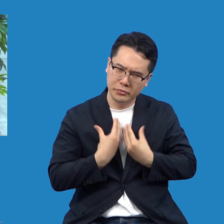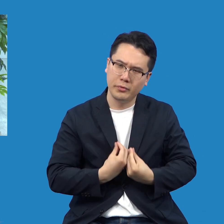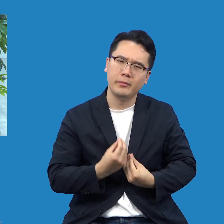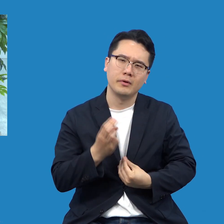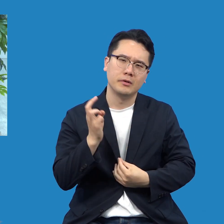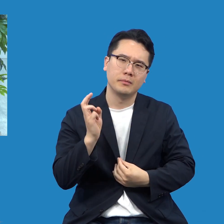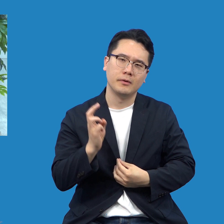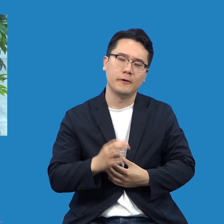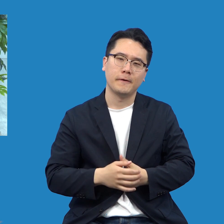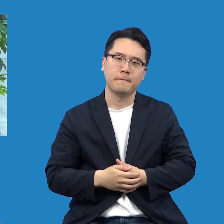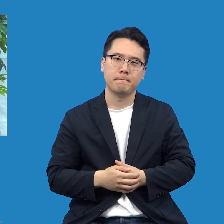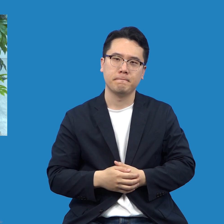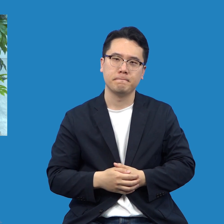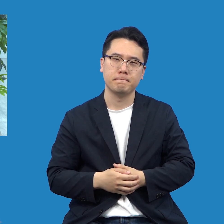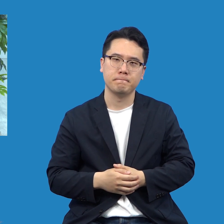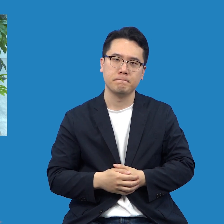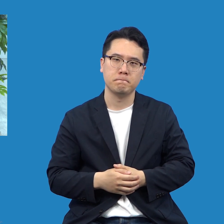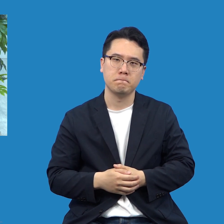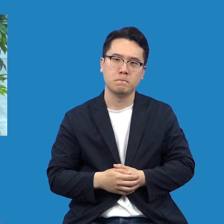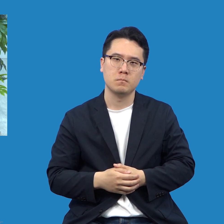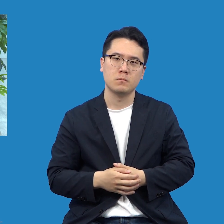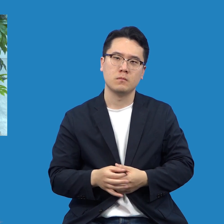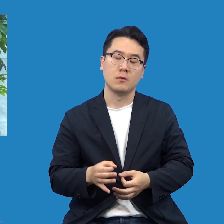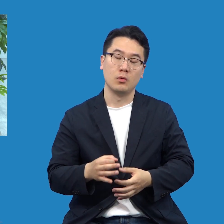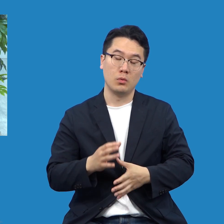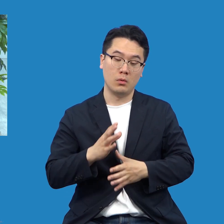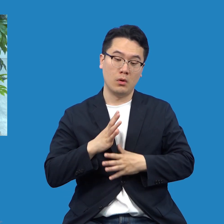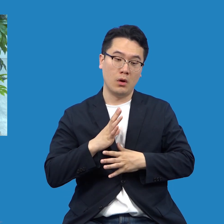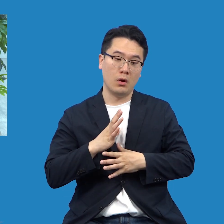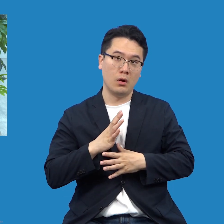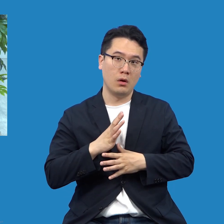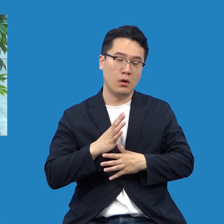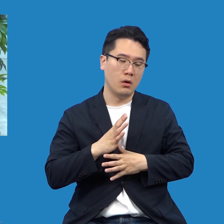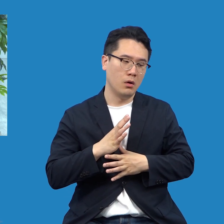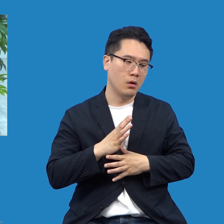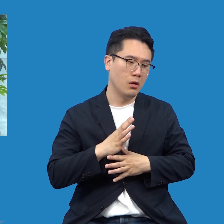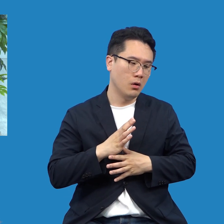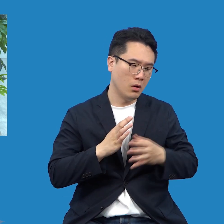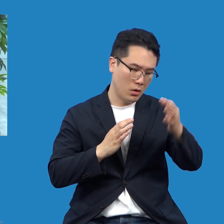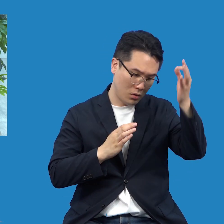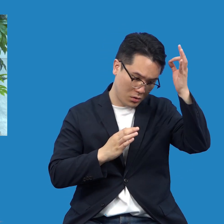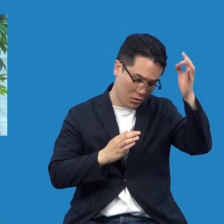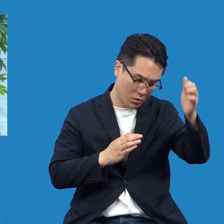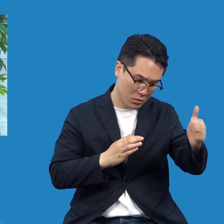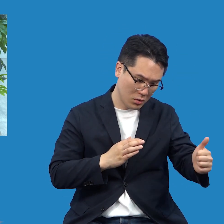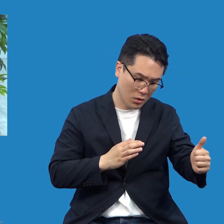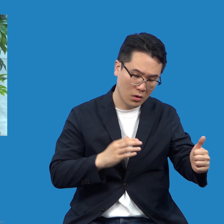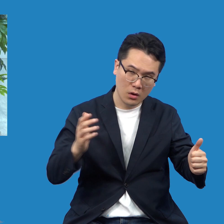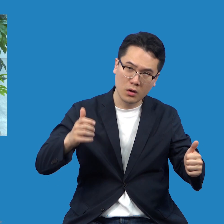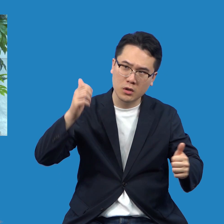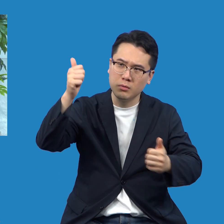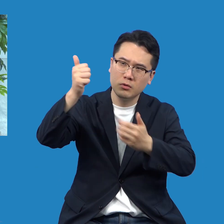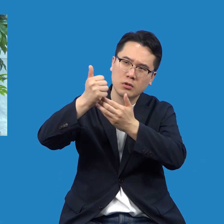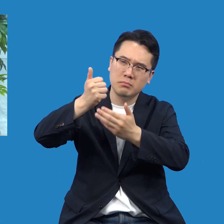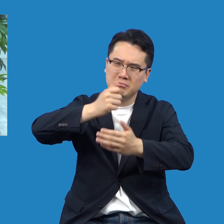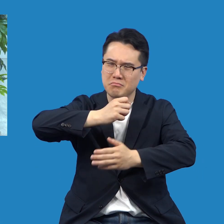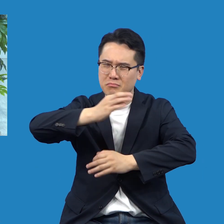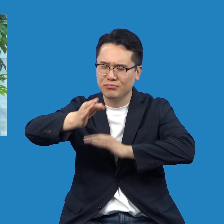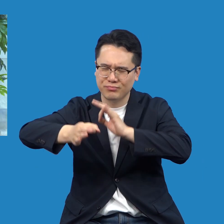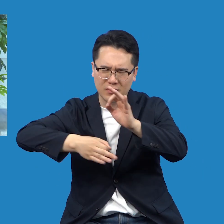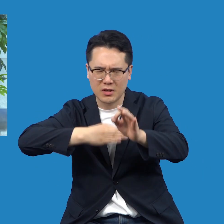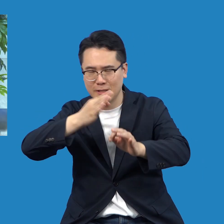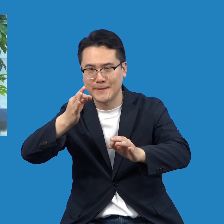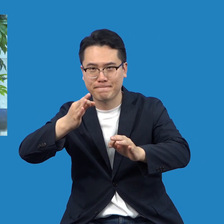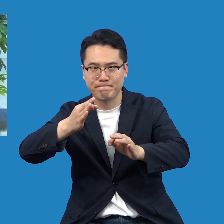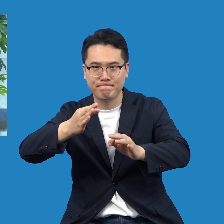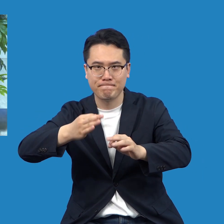그래서 놀라면서 엘리사가 하나님 앞에 부르짖었습니다. 탄식하면서 엘리야의